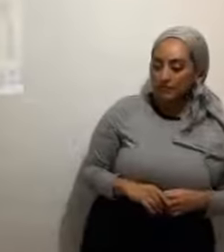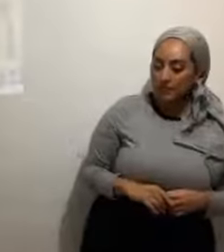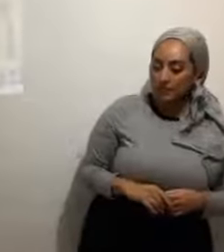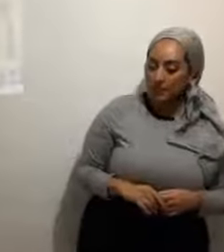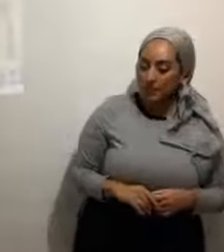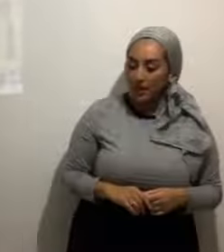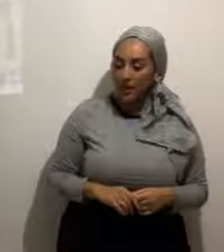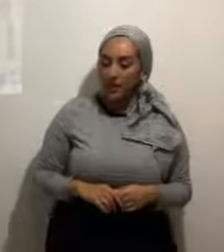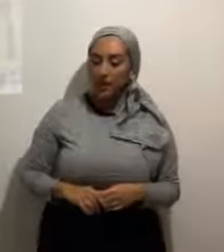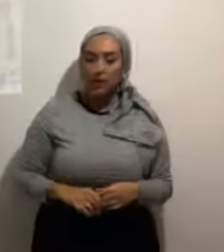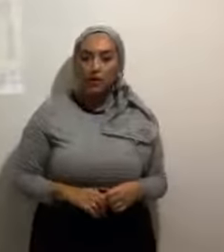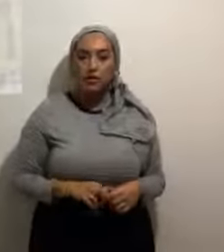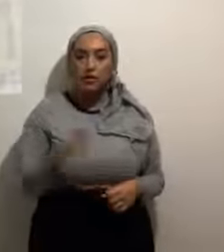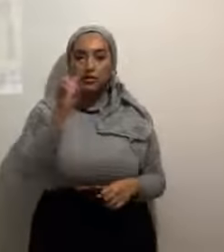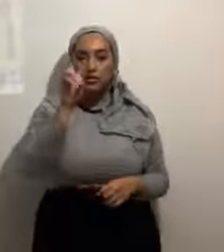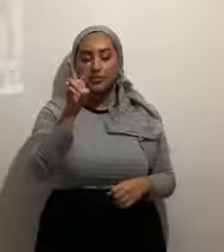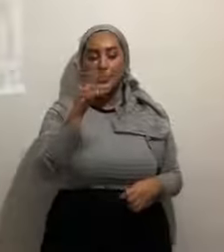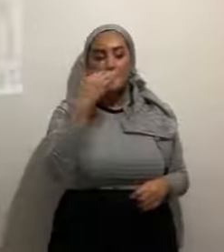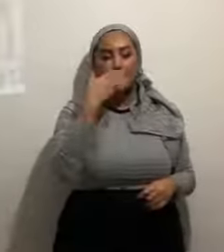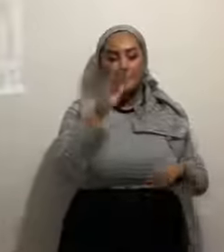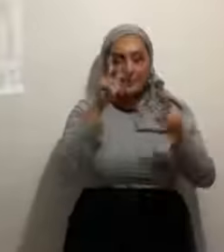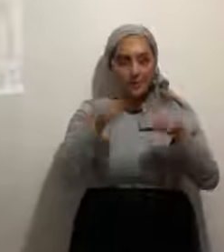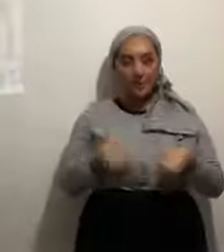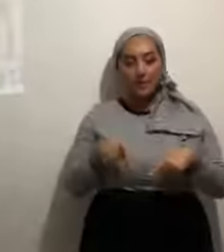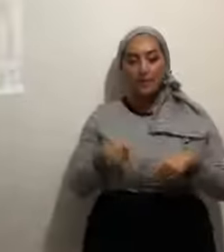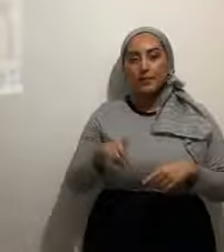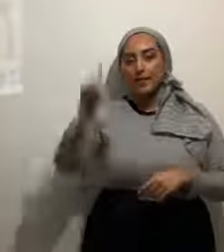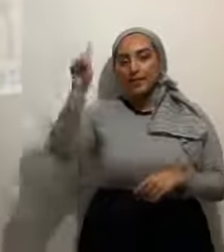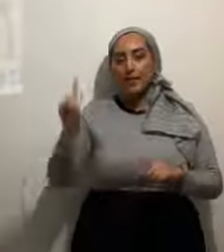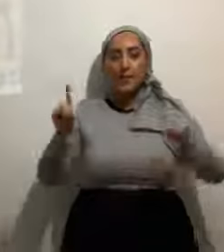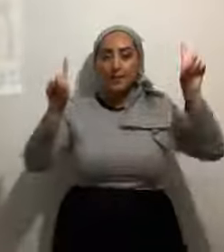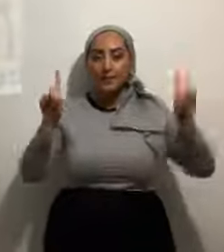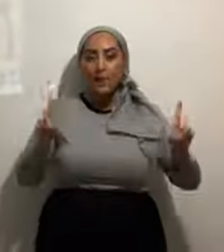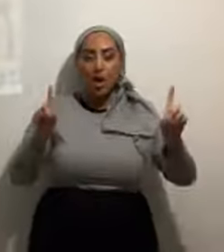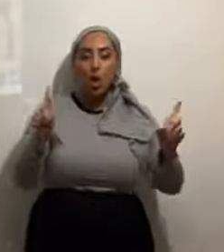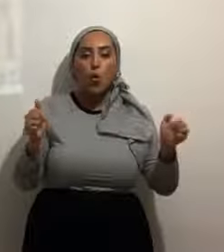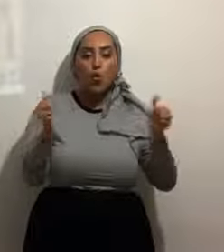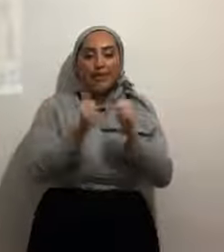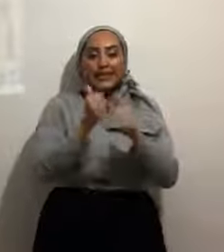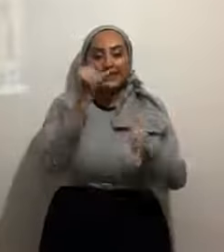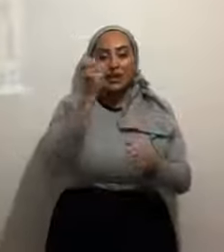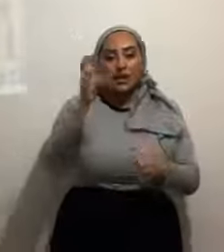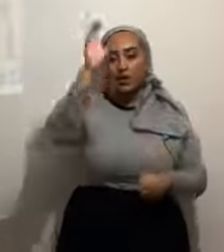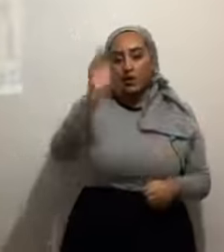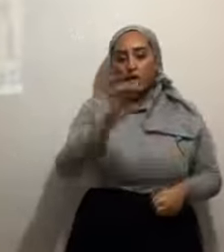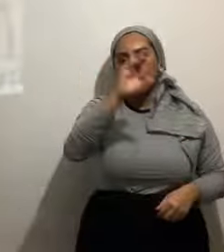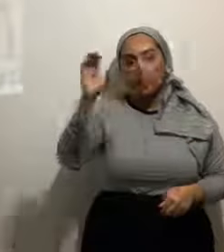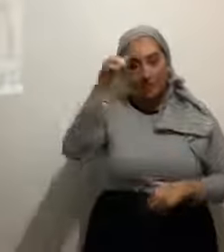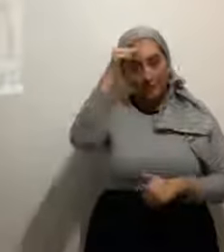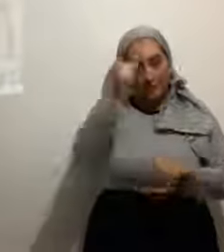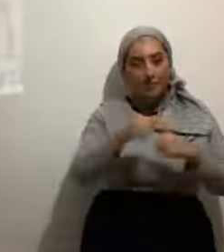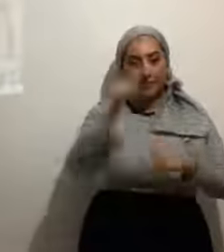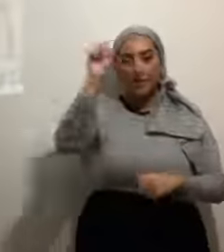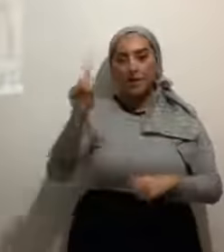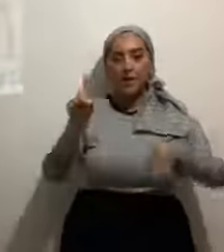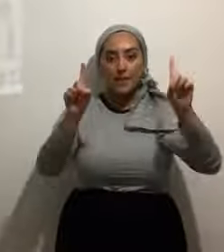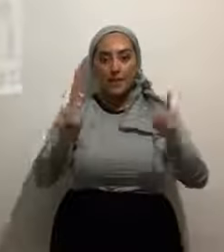dos malhechores estuvieron colgados junto a Yahshua HaMashiach. Vamos a Lucas